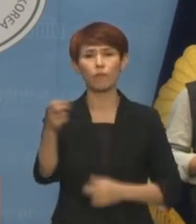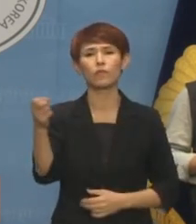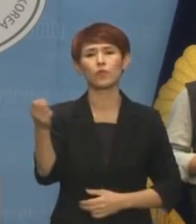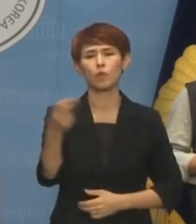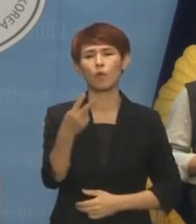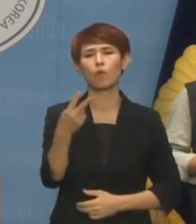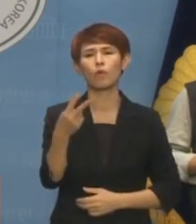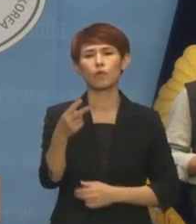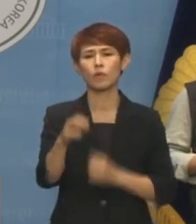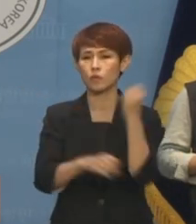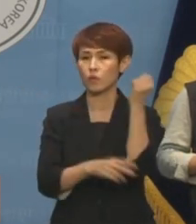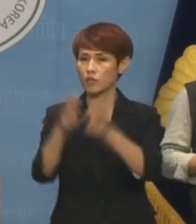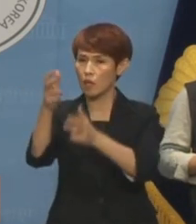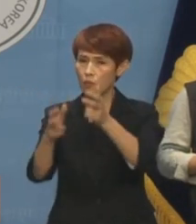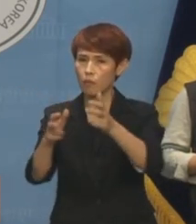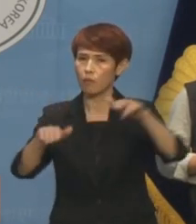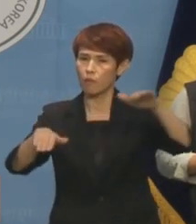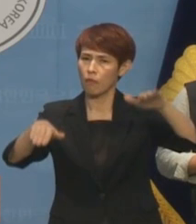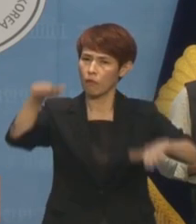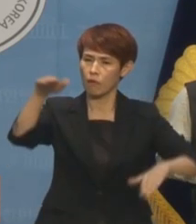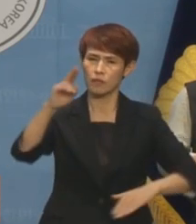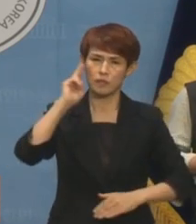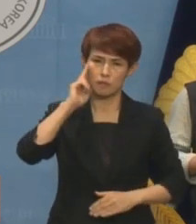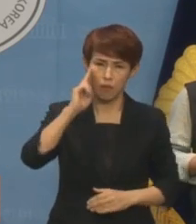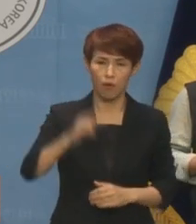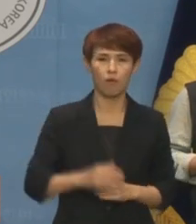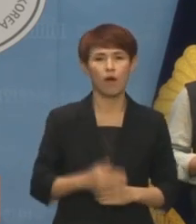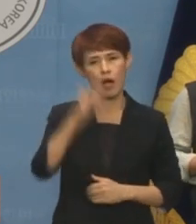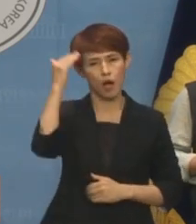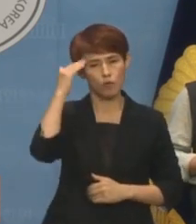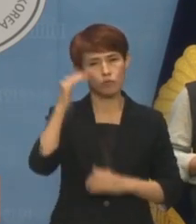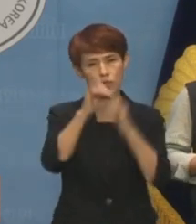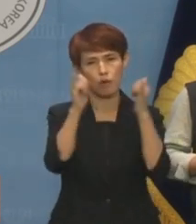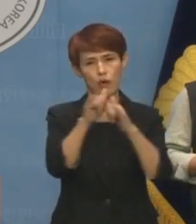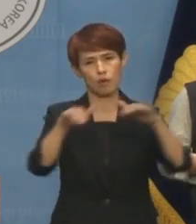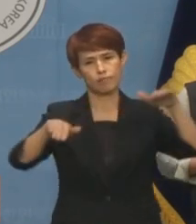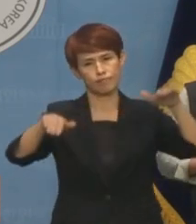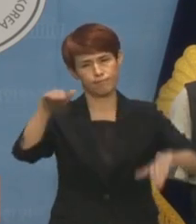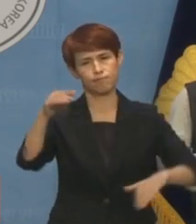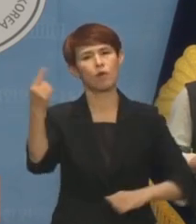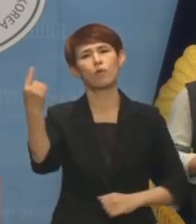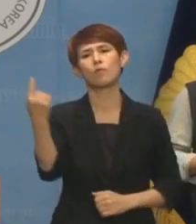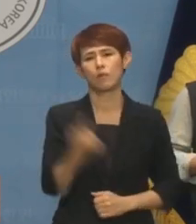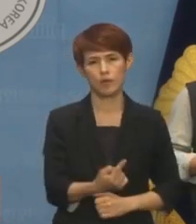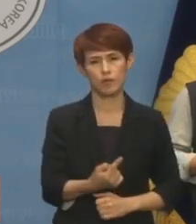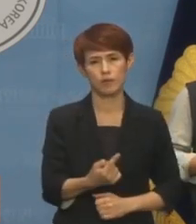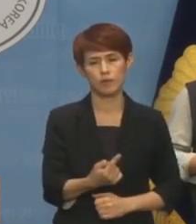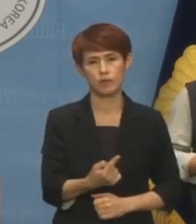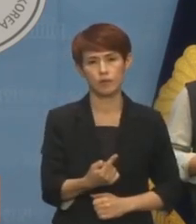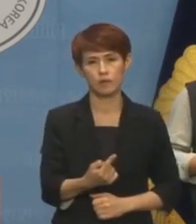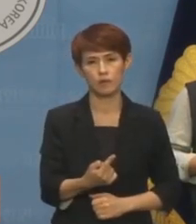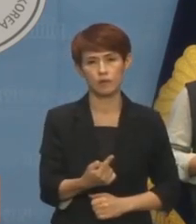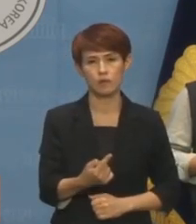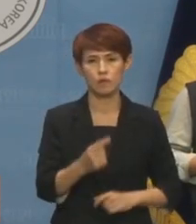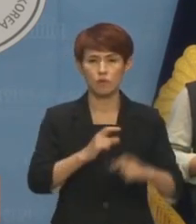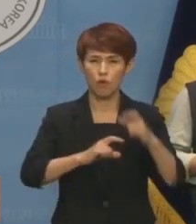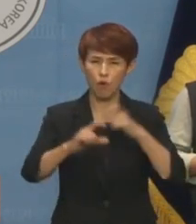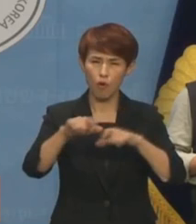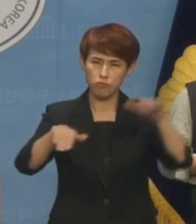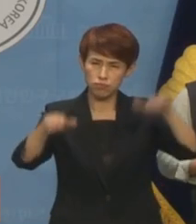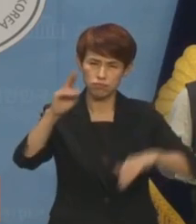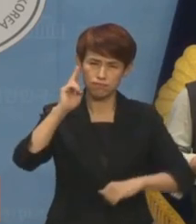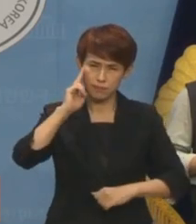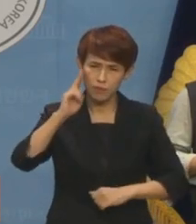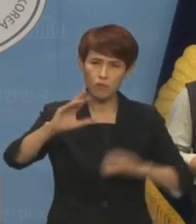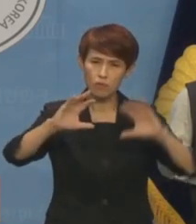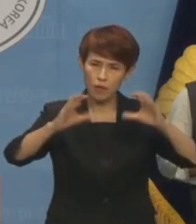기존 산업 부문 간 격차는 우리 사회의 불평등을 더욱 확대시키고 더 큰 불평등